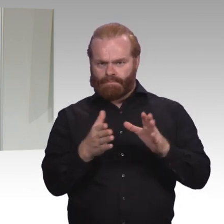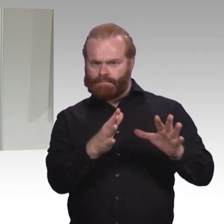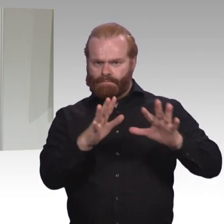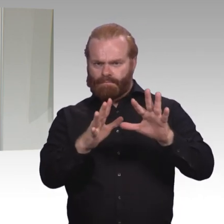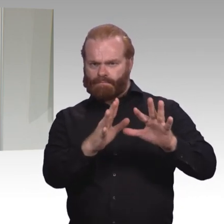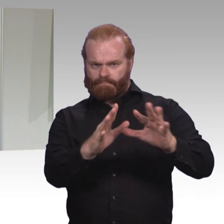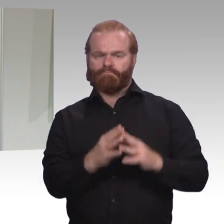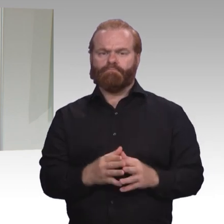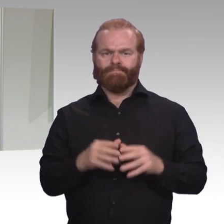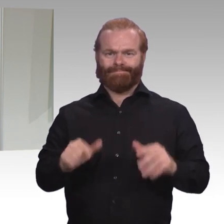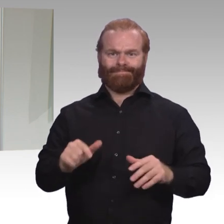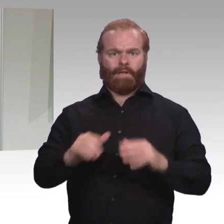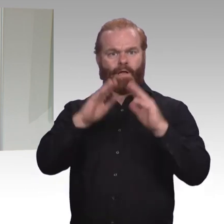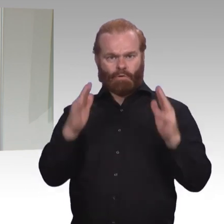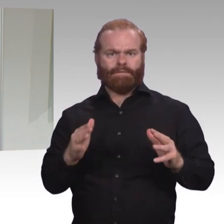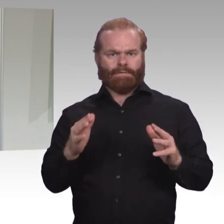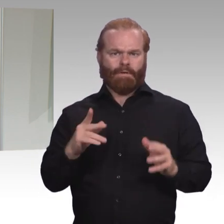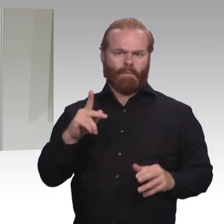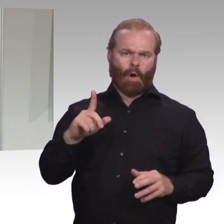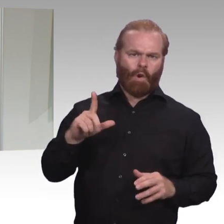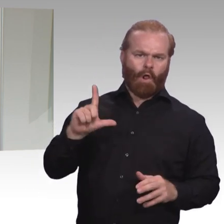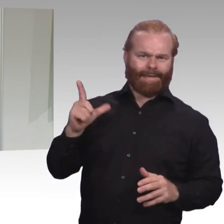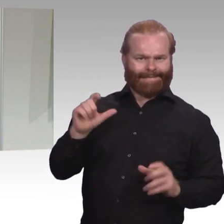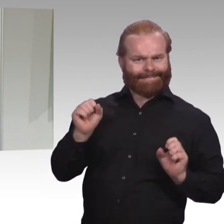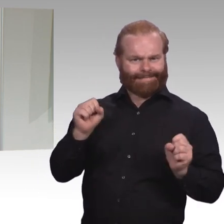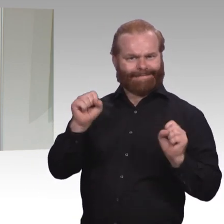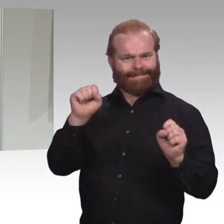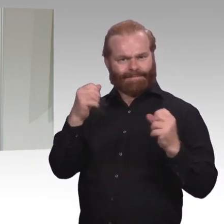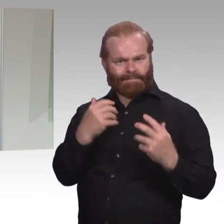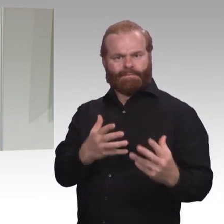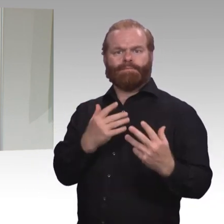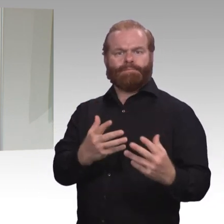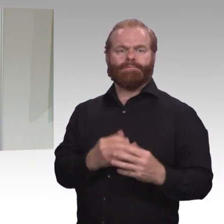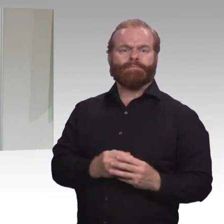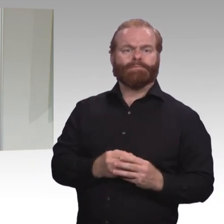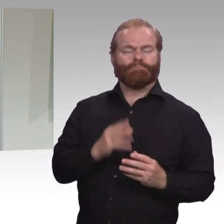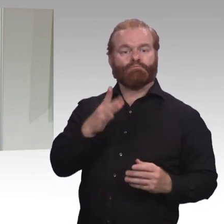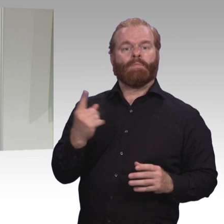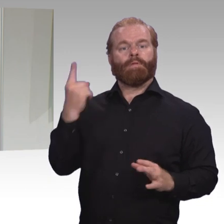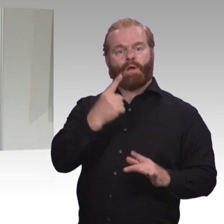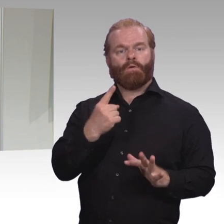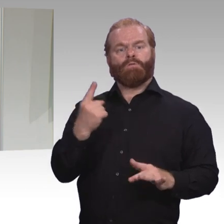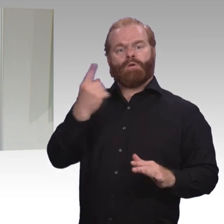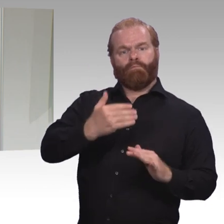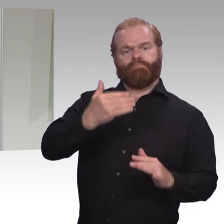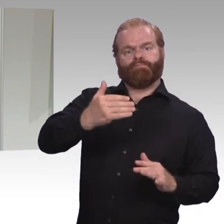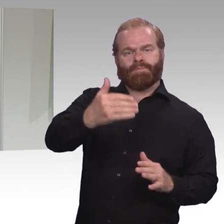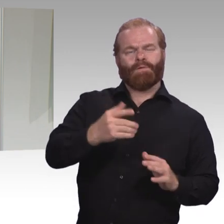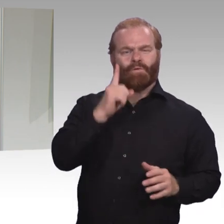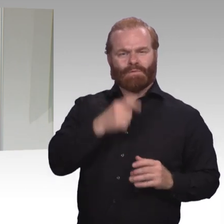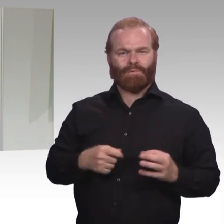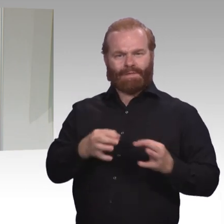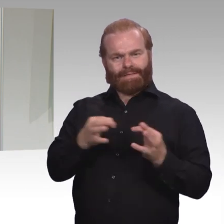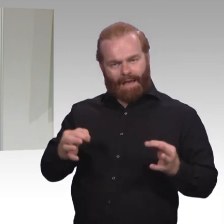dass Sie am Wochenende in einer Ihrer ersten Verlautbarungen im Amt meinten, beim Thema Verteidigungsetat den Koalitionspartner ein